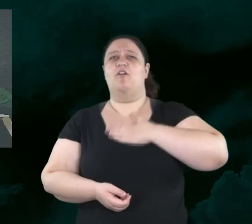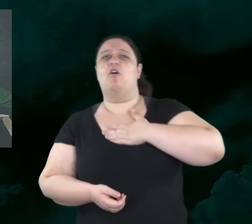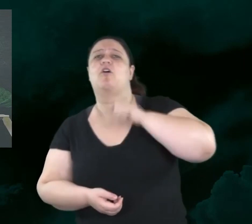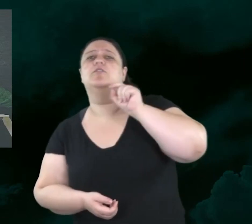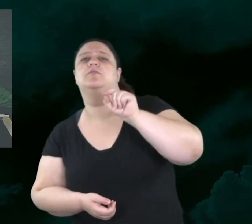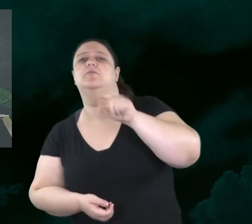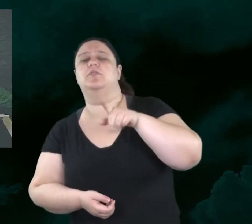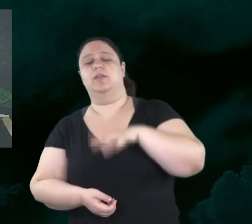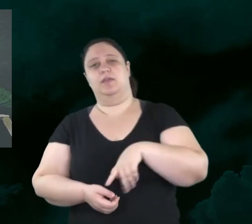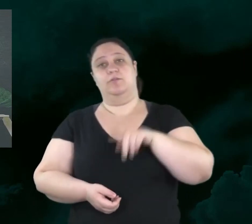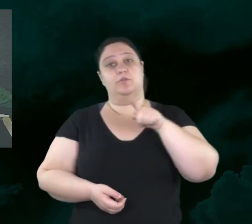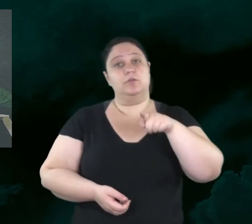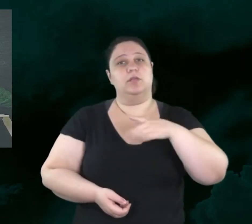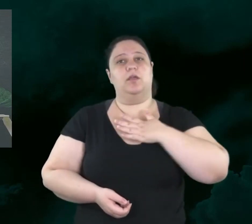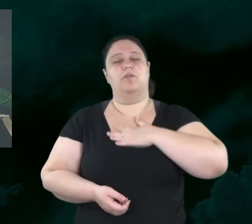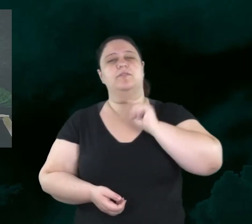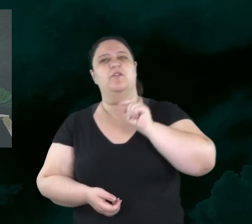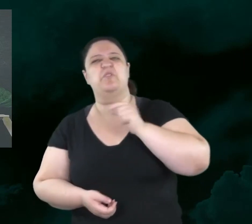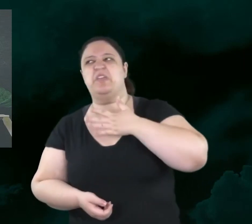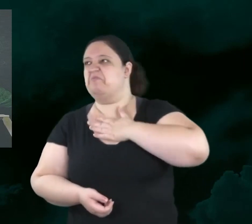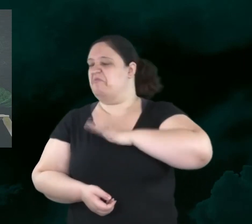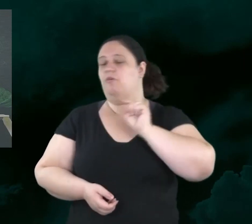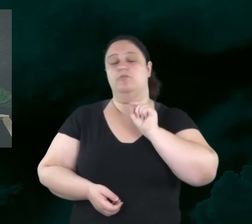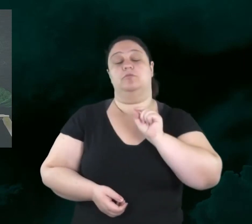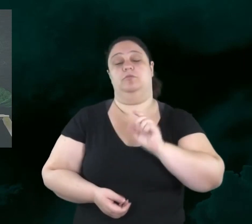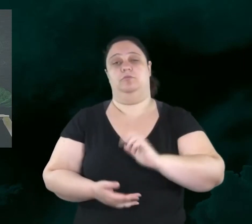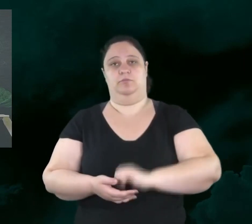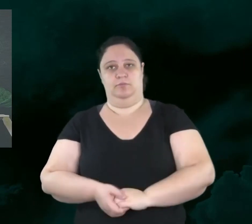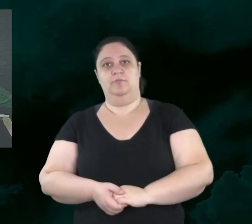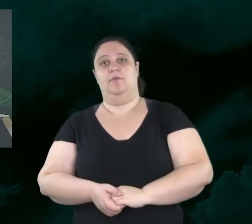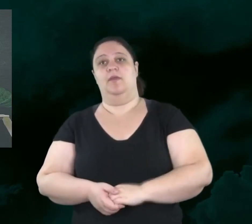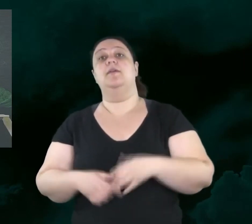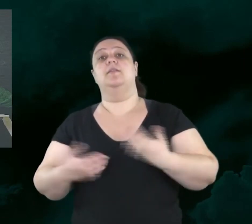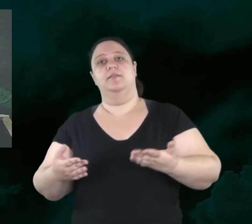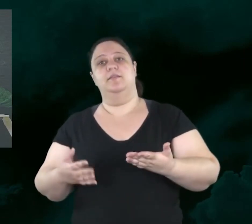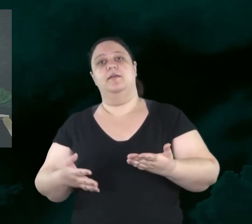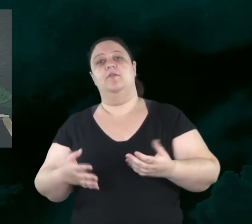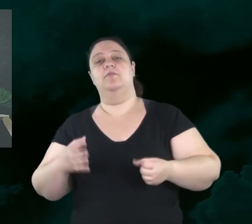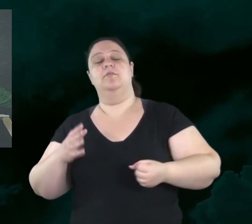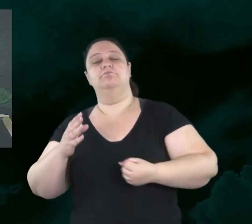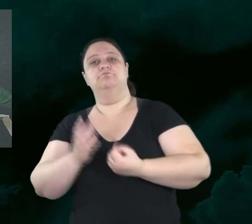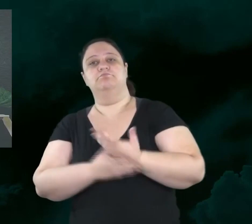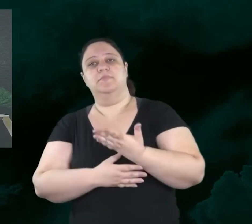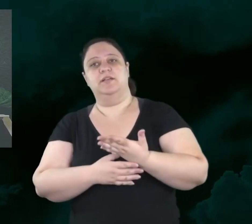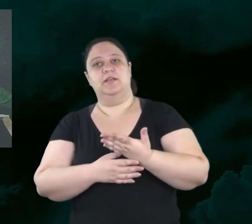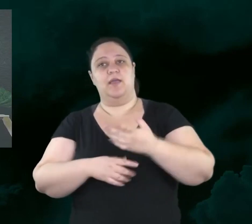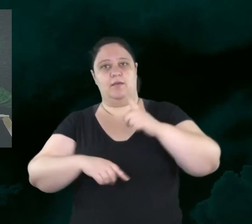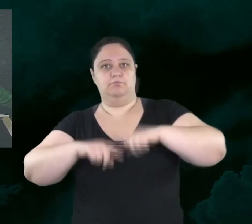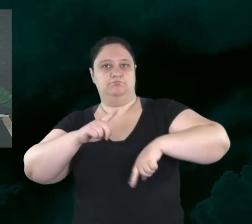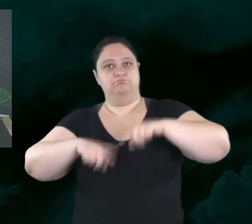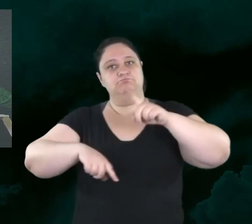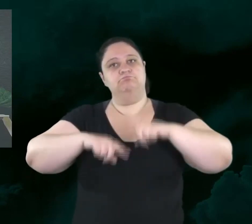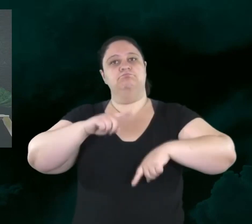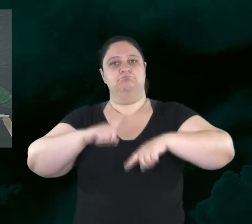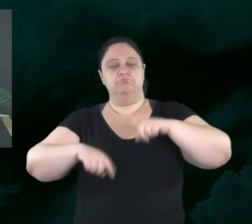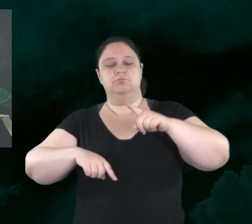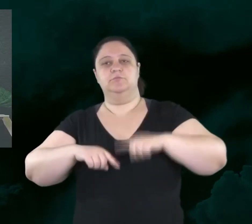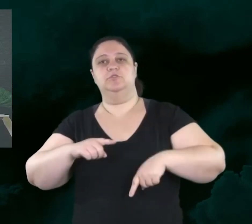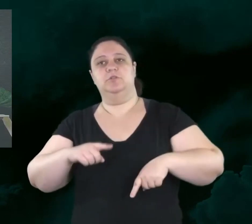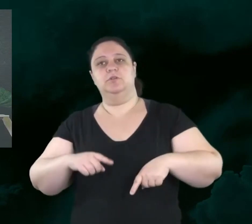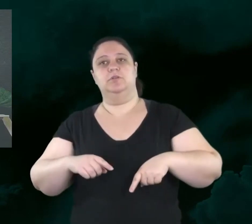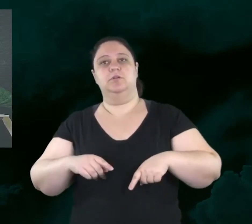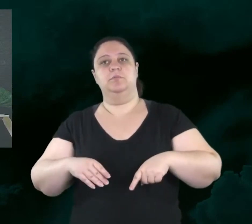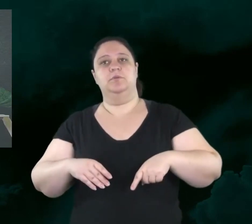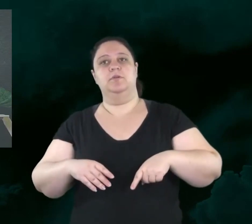você gosta, e então ele, né, é projetado, é programado, né, para